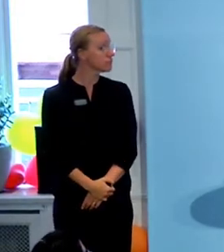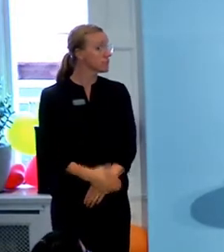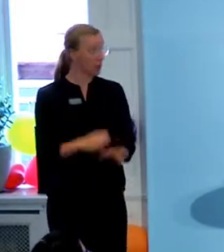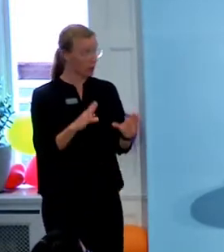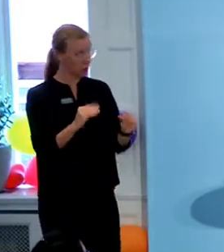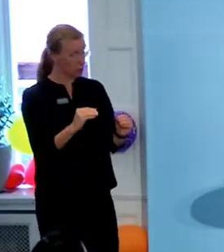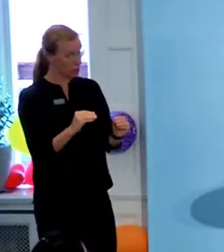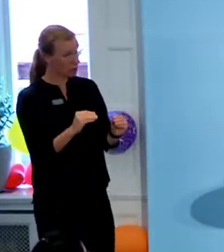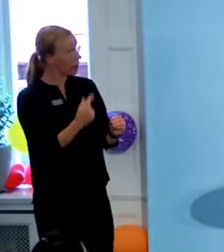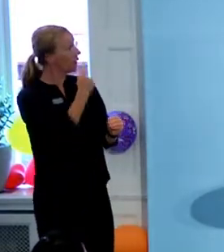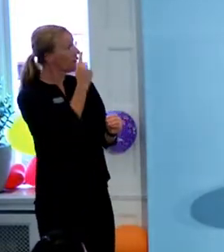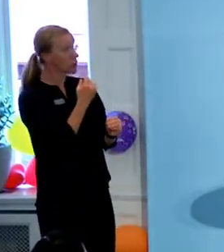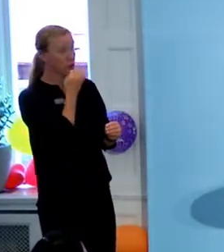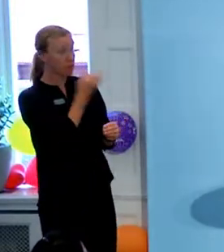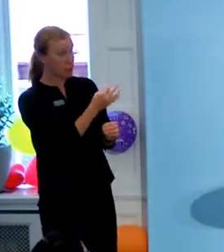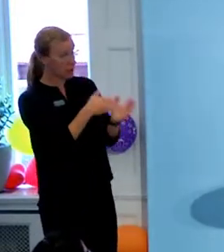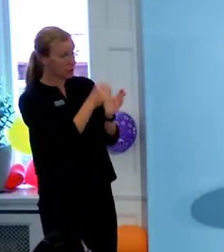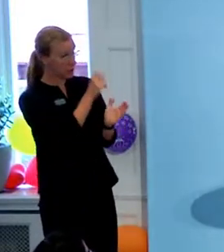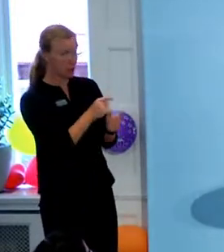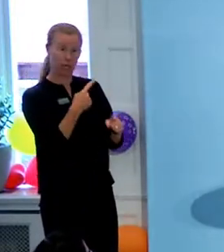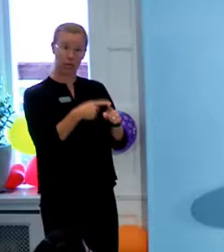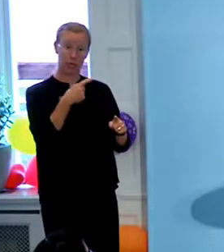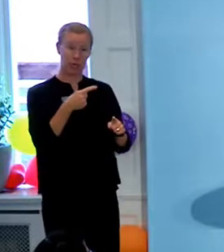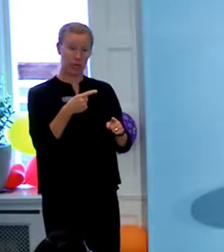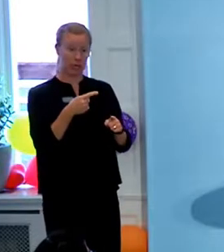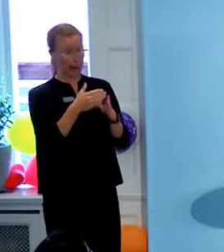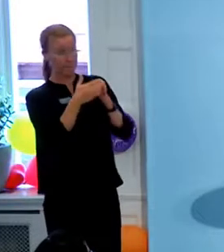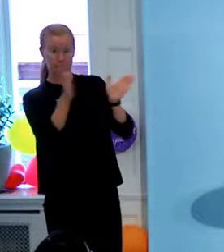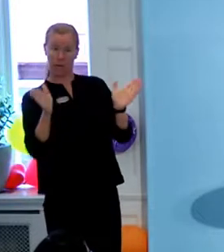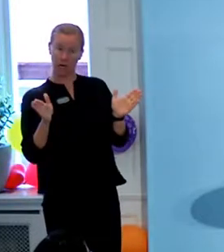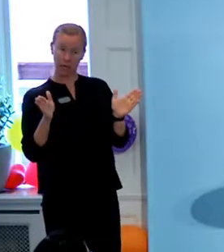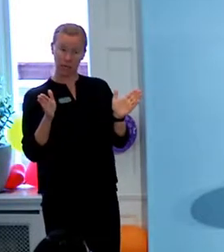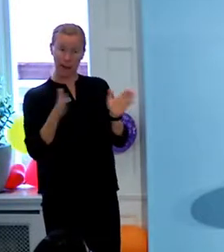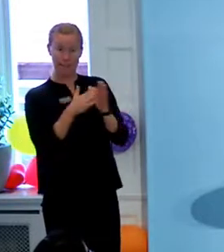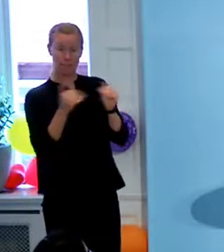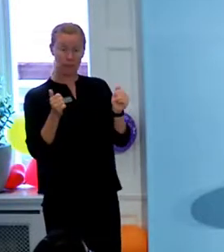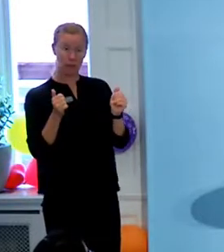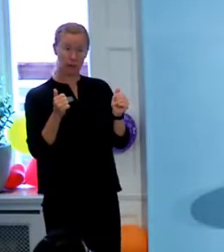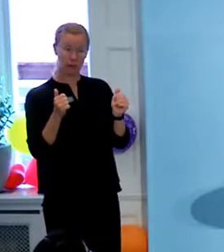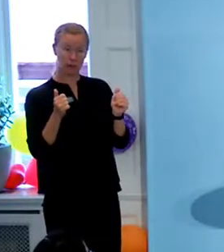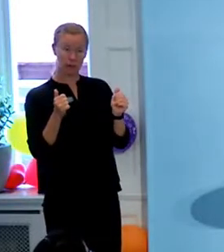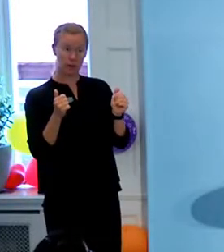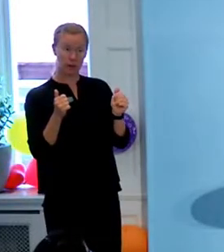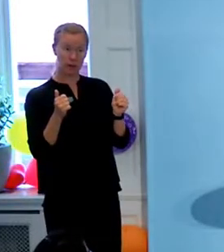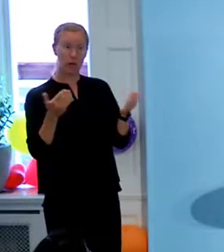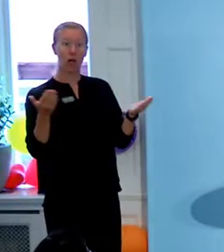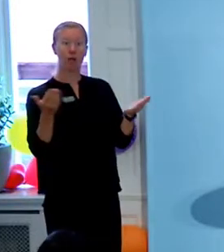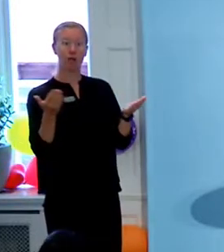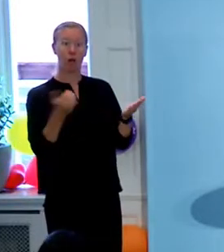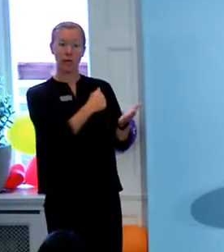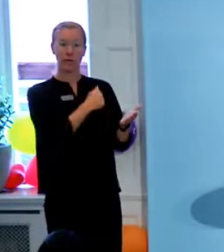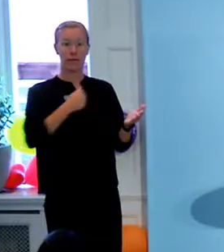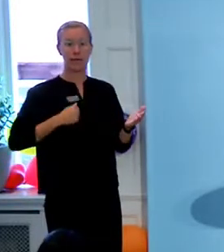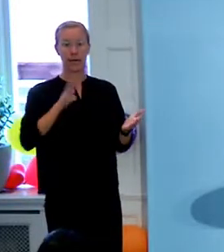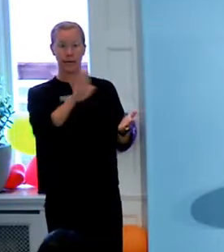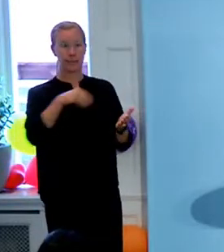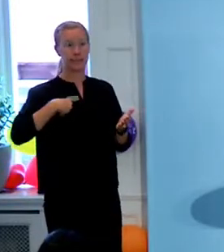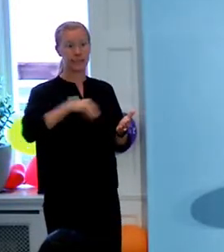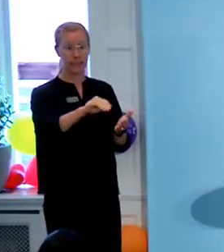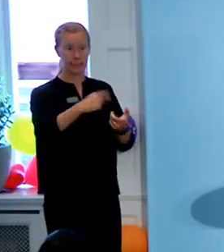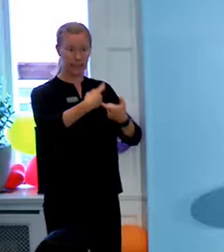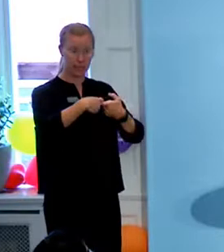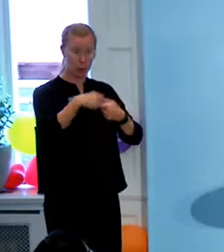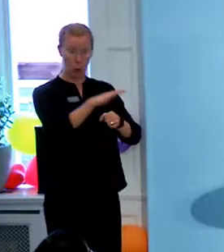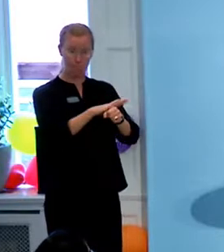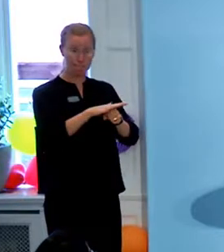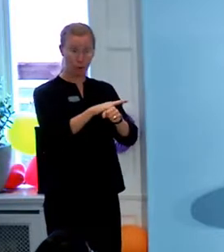Ja, den första frågan är väldigt enkel, kanske bred. Och det är, vad är regeringens insatser på det här